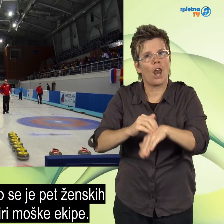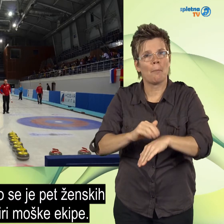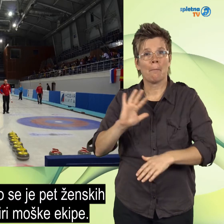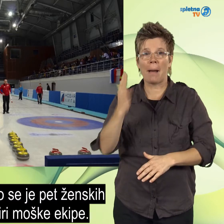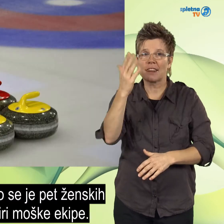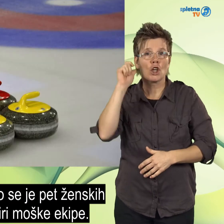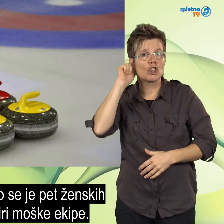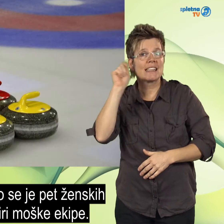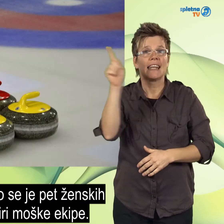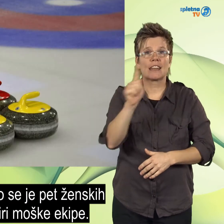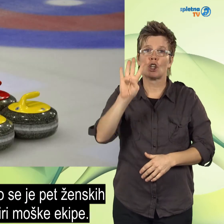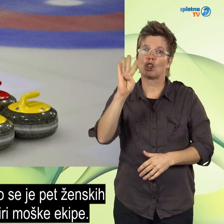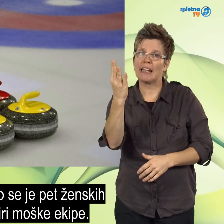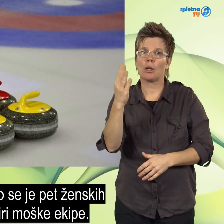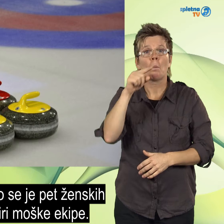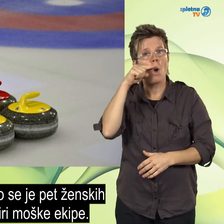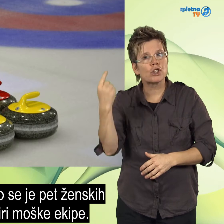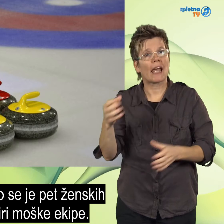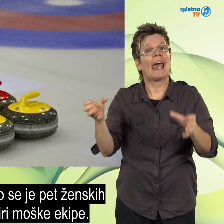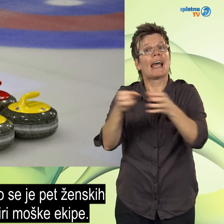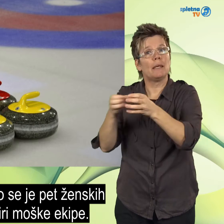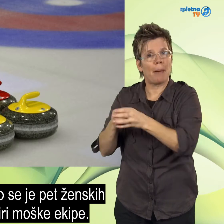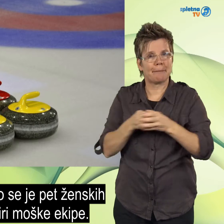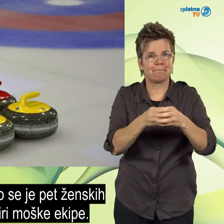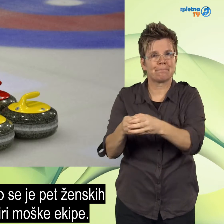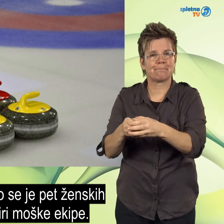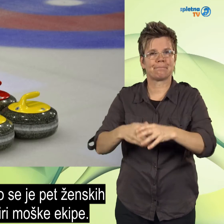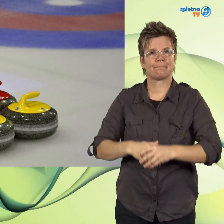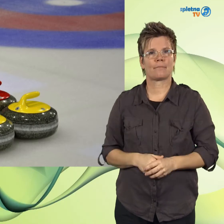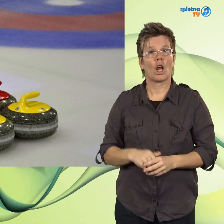Prijavilo se je 5 ženskih in 4 moške ekipe.